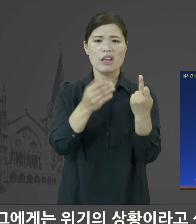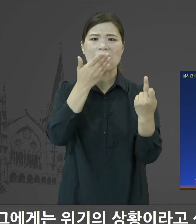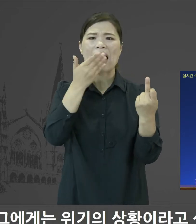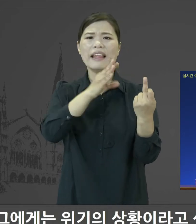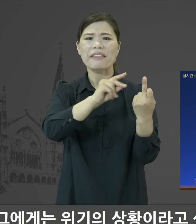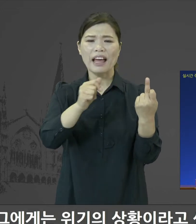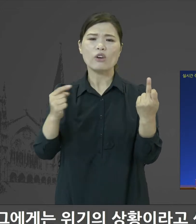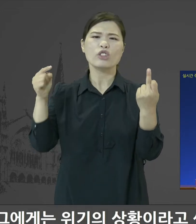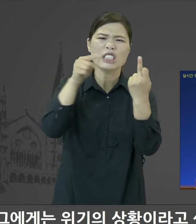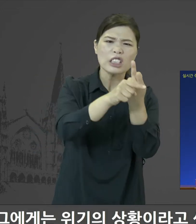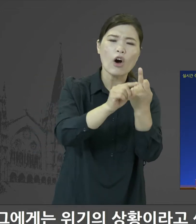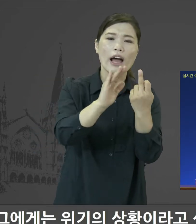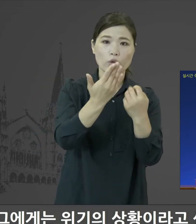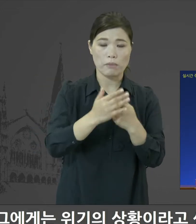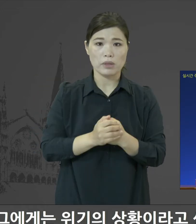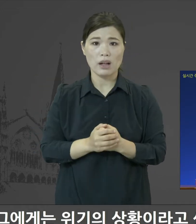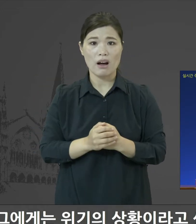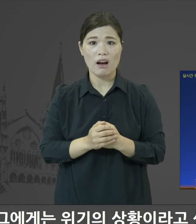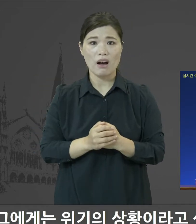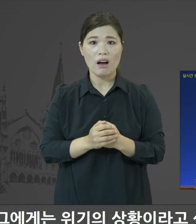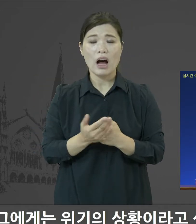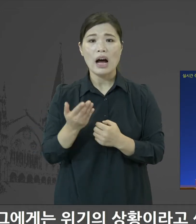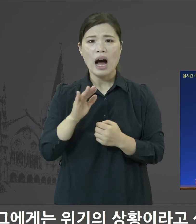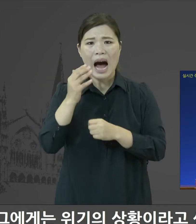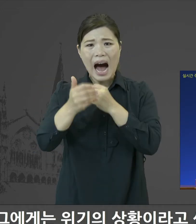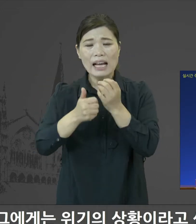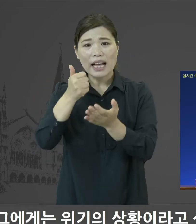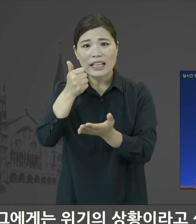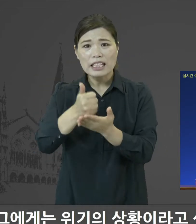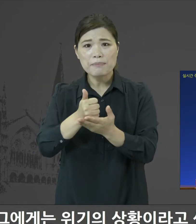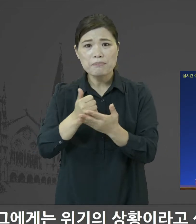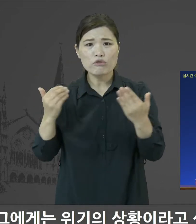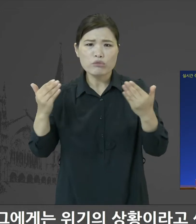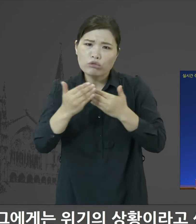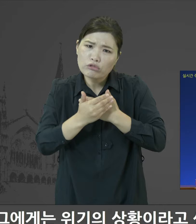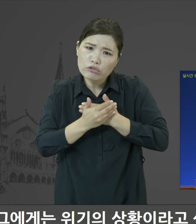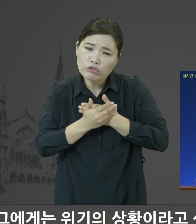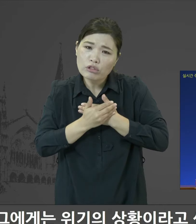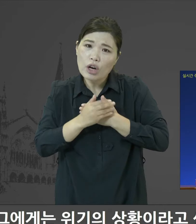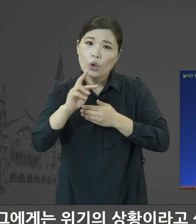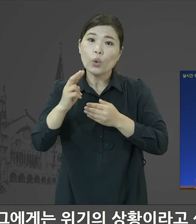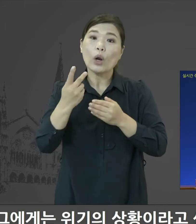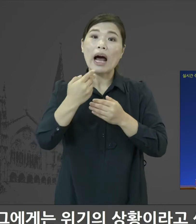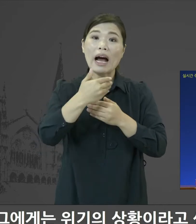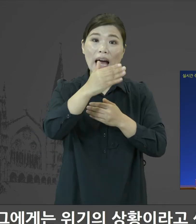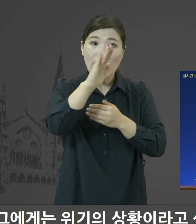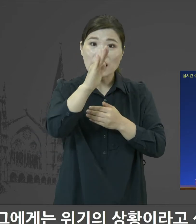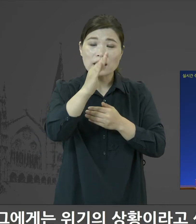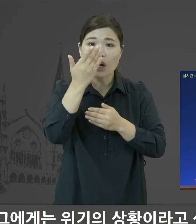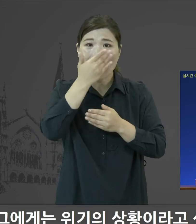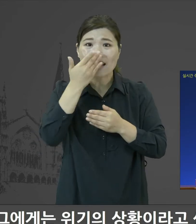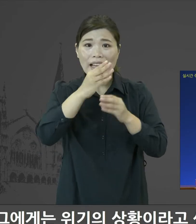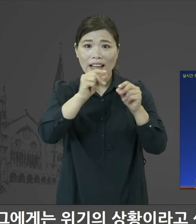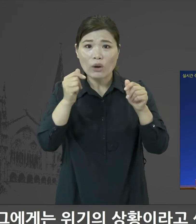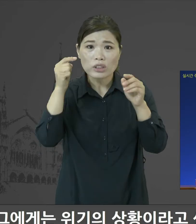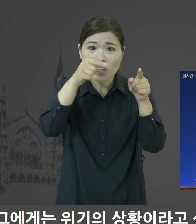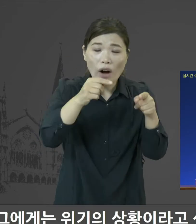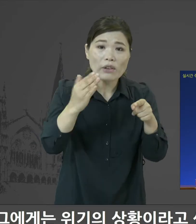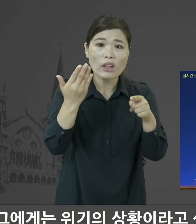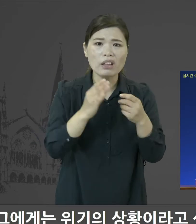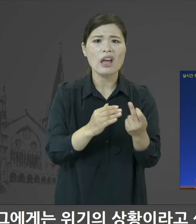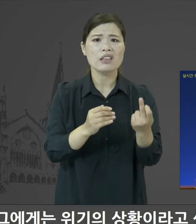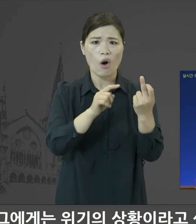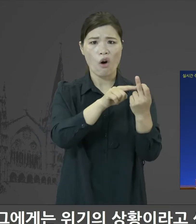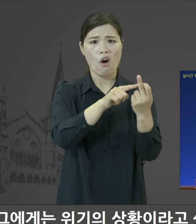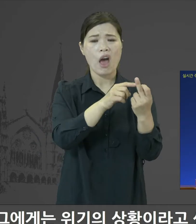하나님이 계신 곳을 상징하기 때문에 하나님 품으로 돌아가야 하는데, 하나님 품으로 돌아가려면 형과 화해를 해야 되는데, 형의